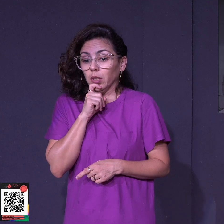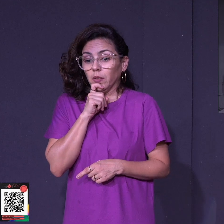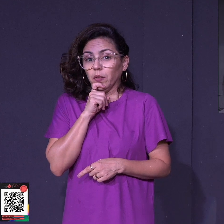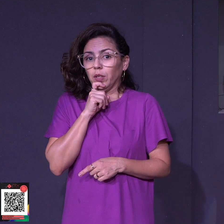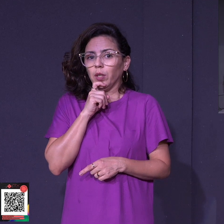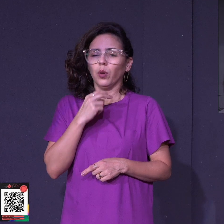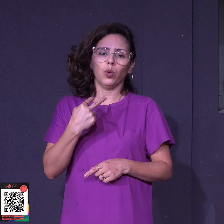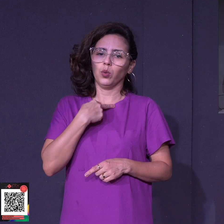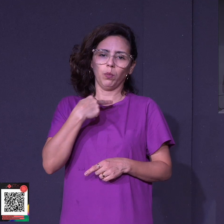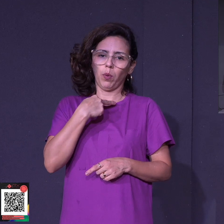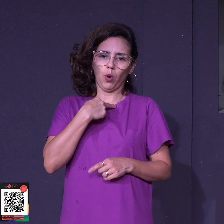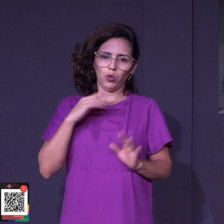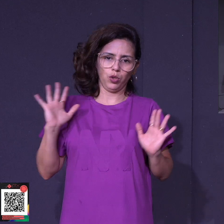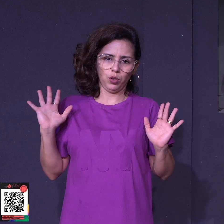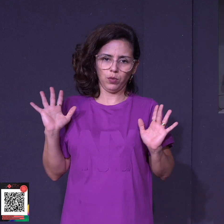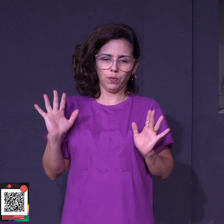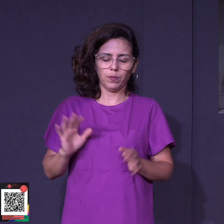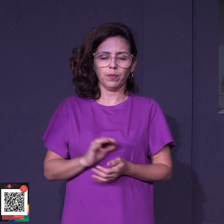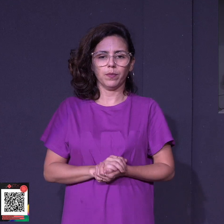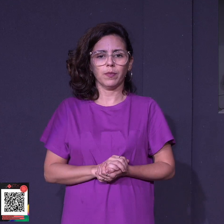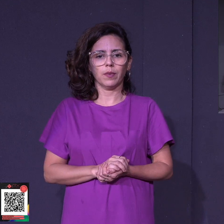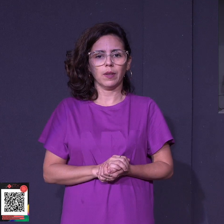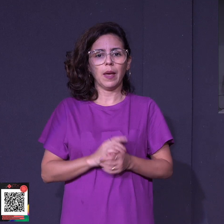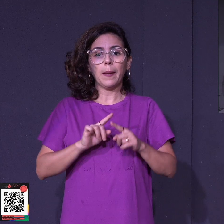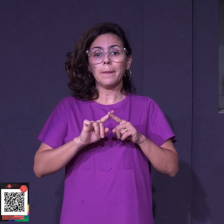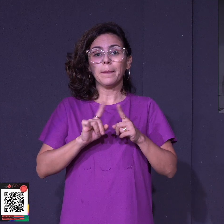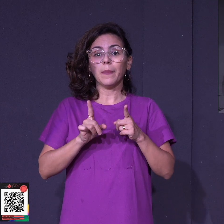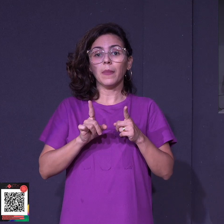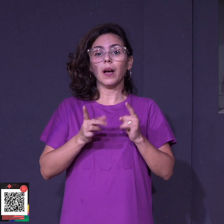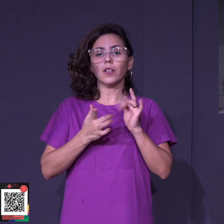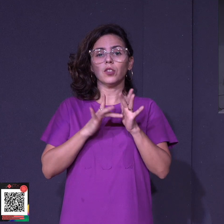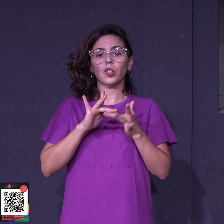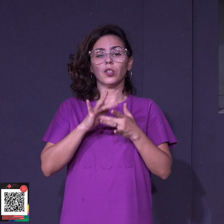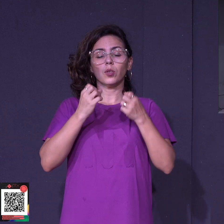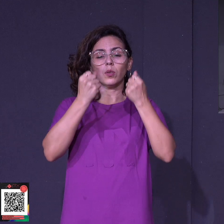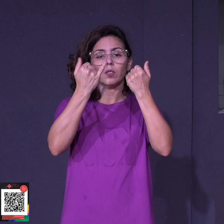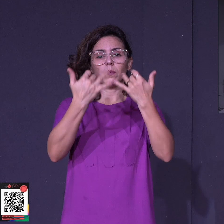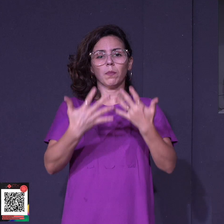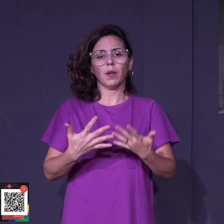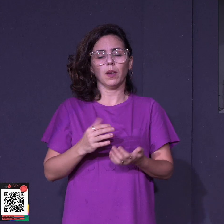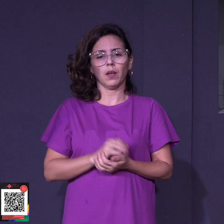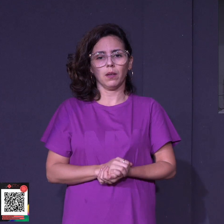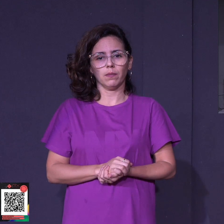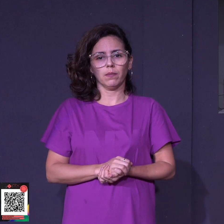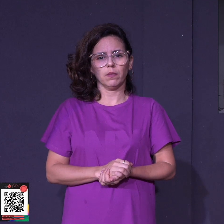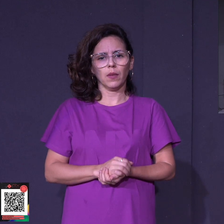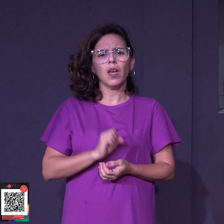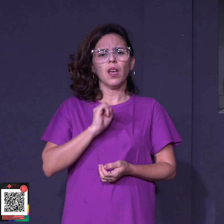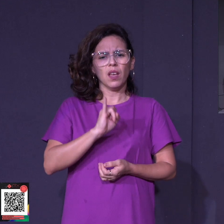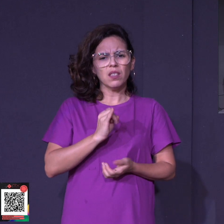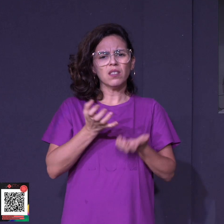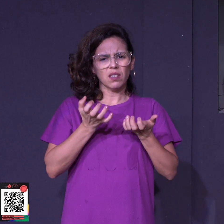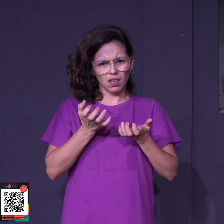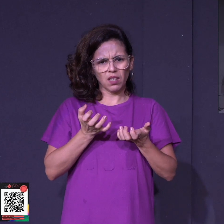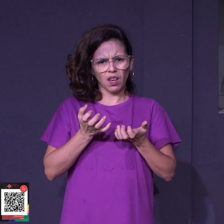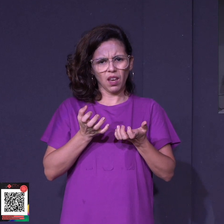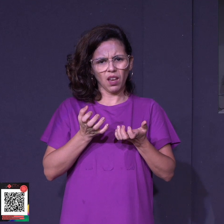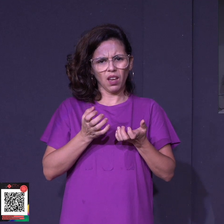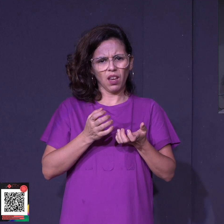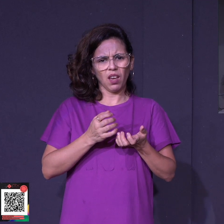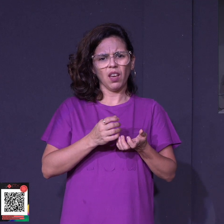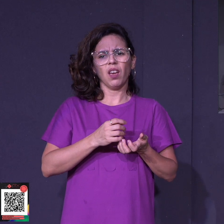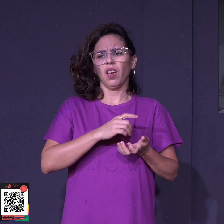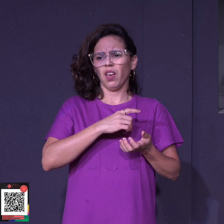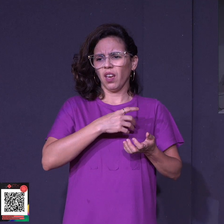ensina que se até a capa quiserem levar, pode entregar, porque Ele é